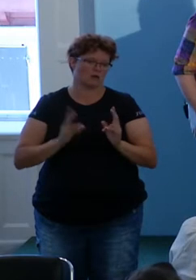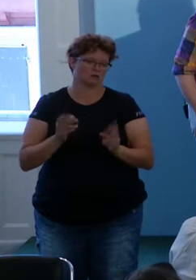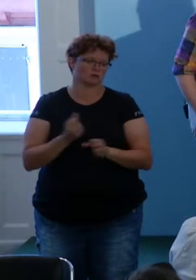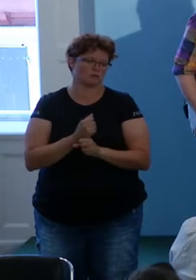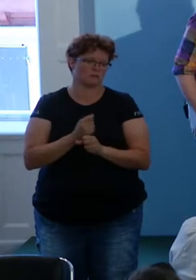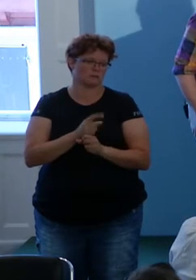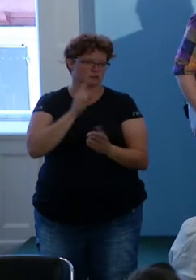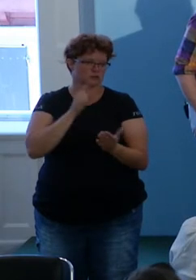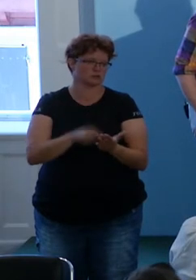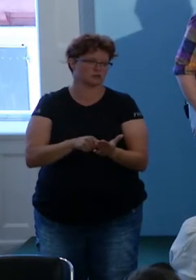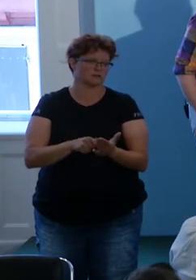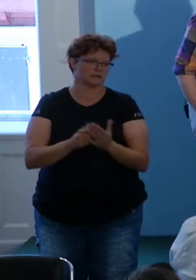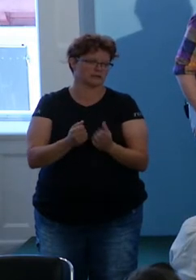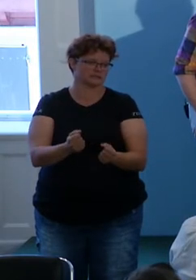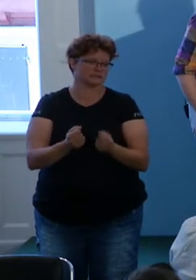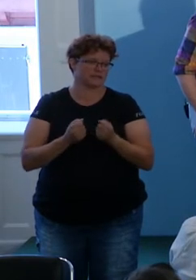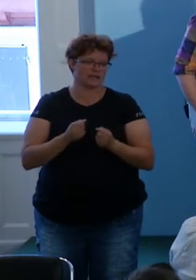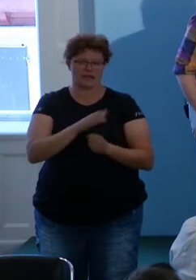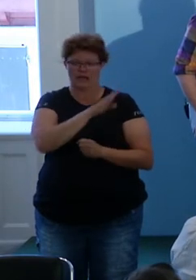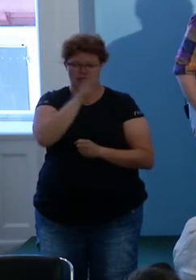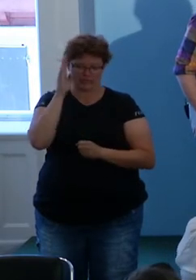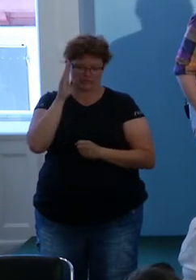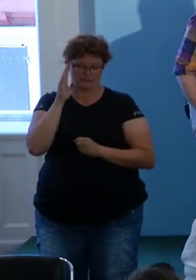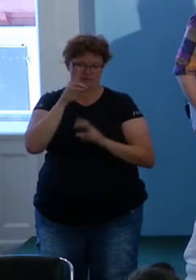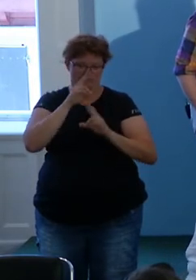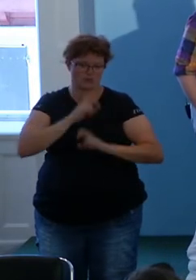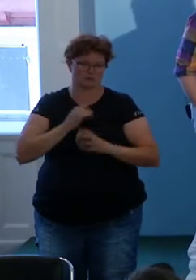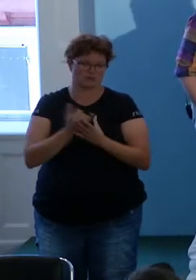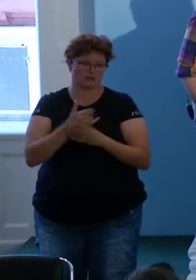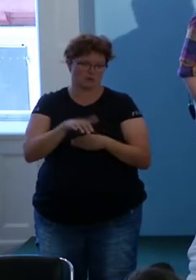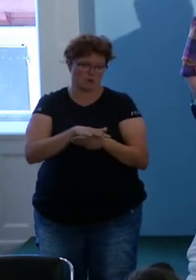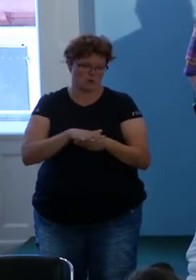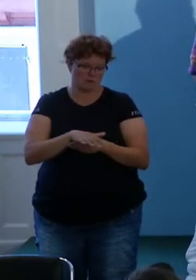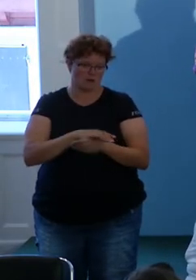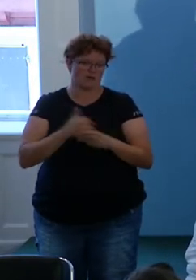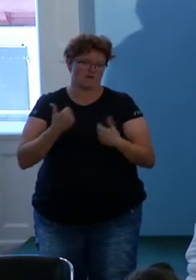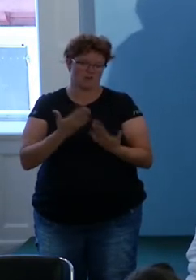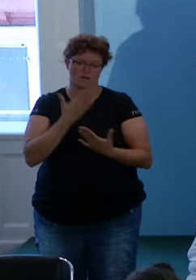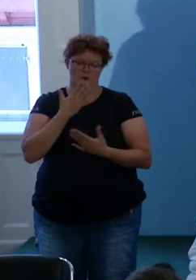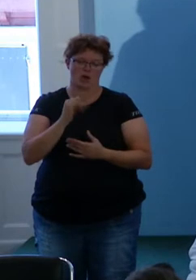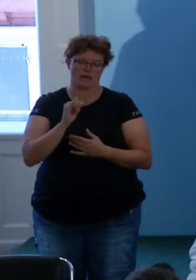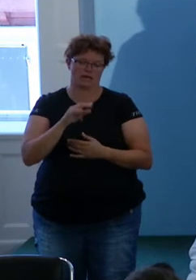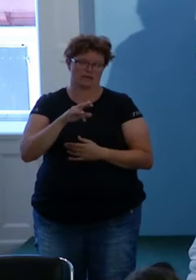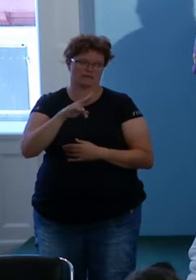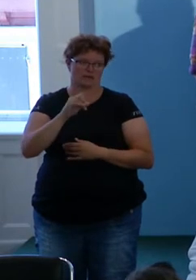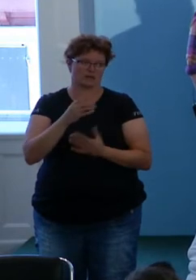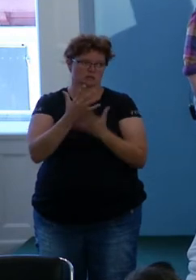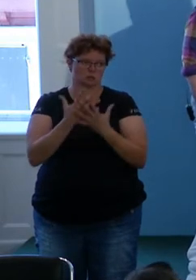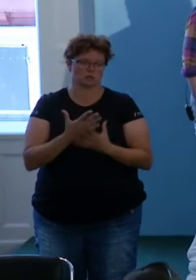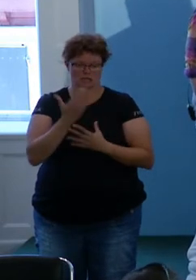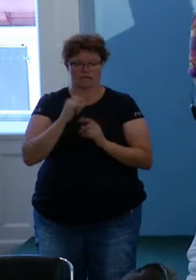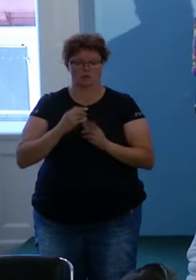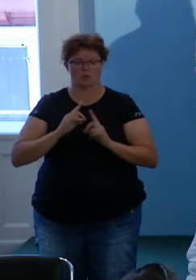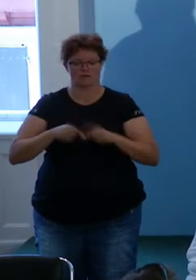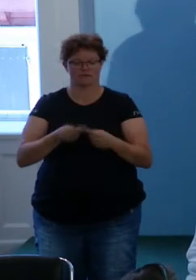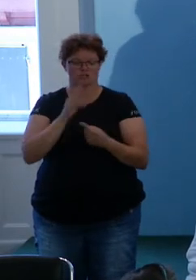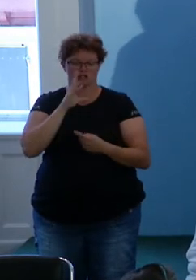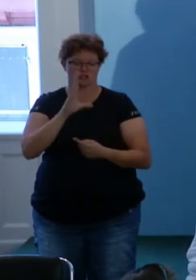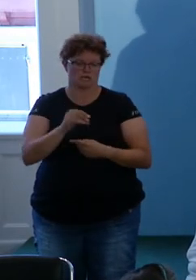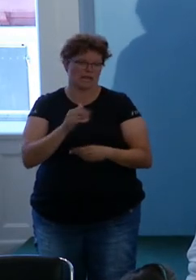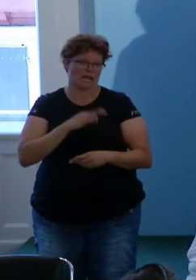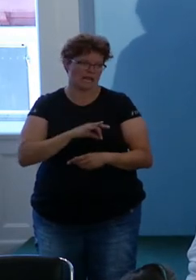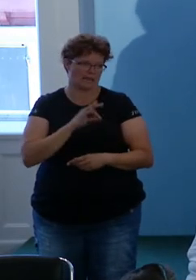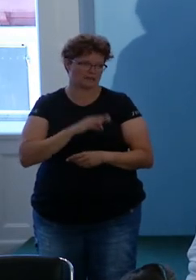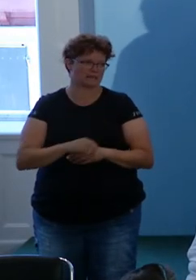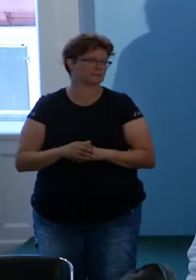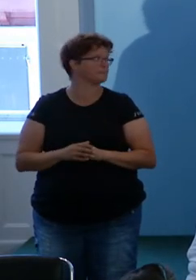jobba för att vi stärker den akademiska forskningen inom området och från infrastruktur som man kan använda för att utveckla nya läkemedel